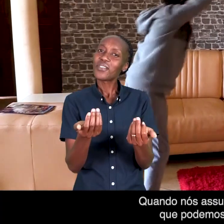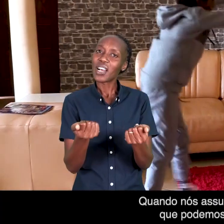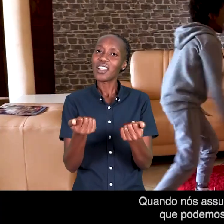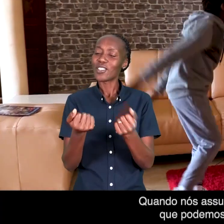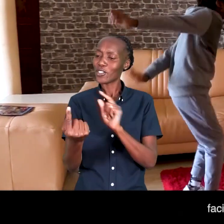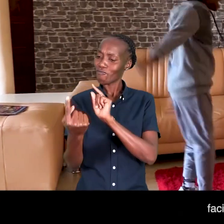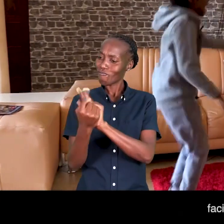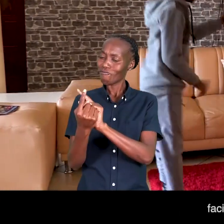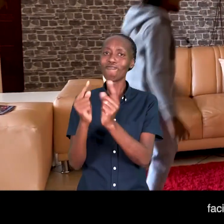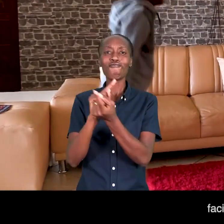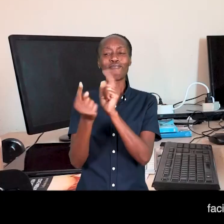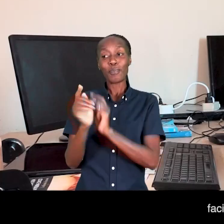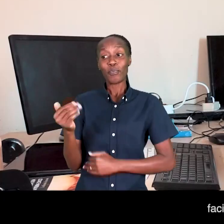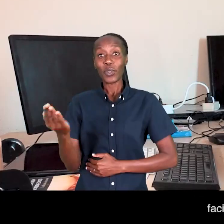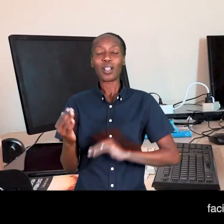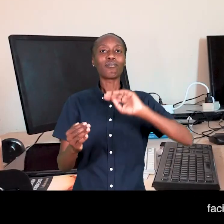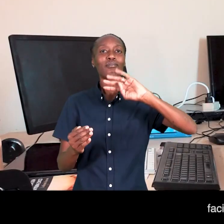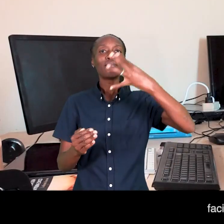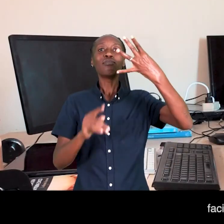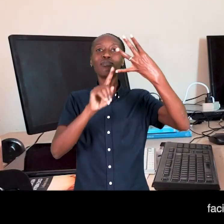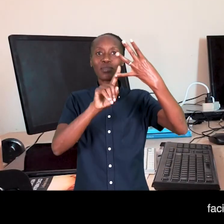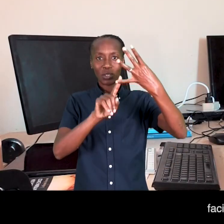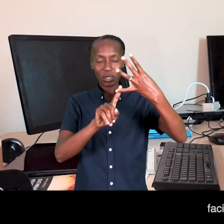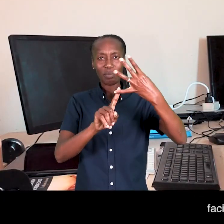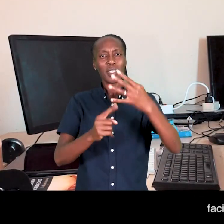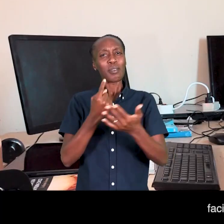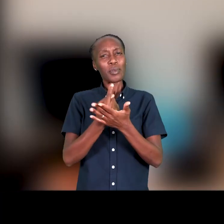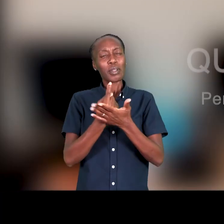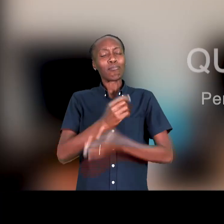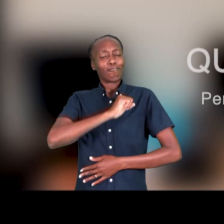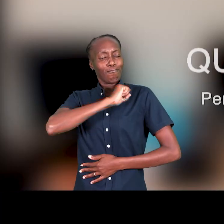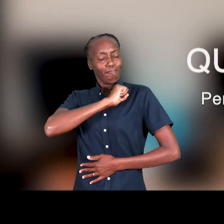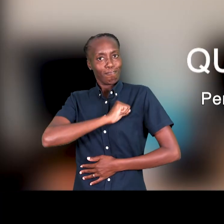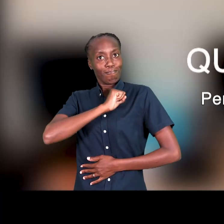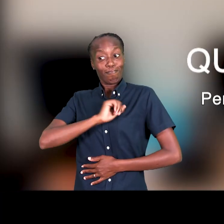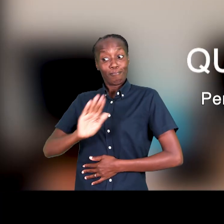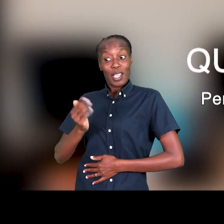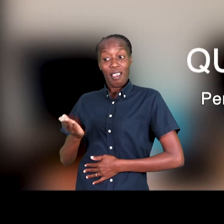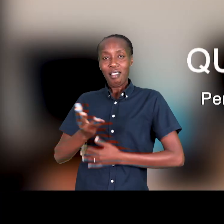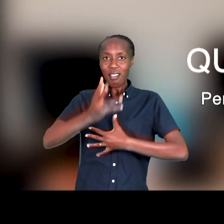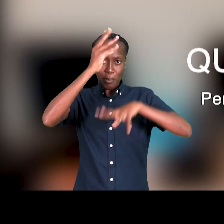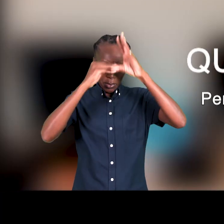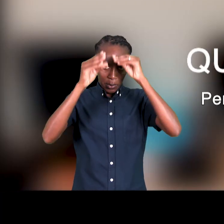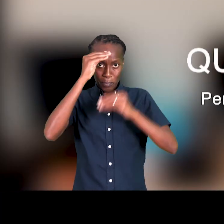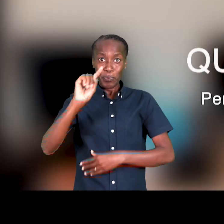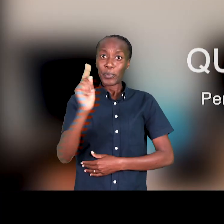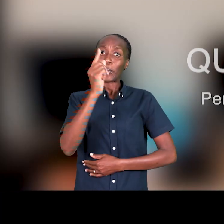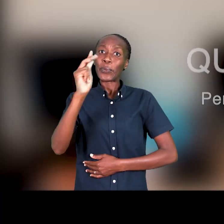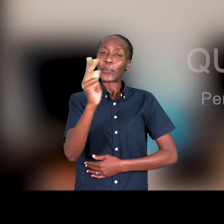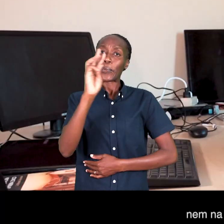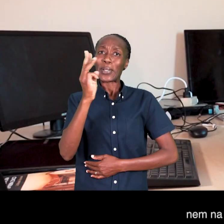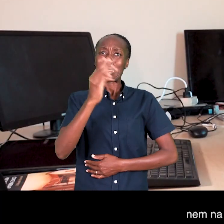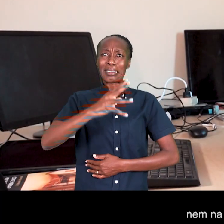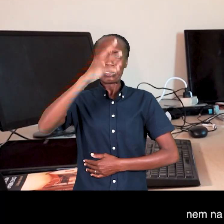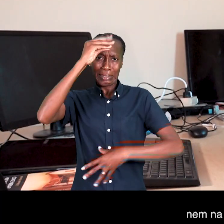criança autista, facilmente vamos conseguir lidar com ela. A quarta dica que eu vou dar é persistência na